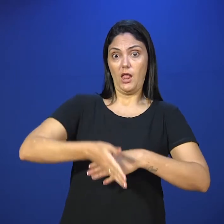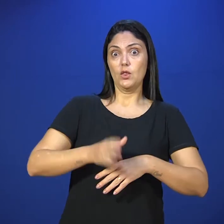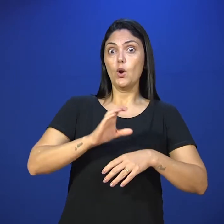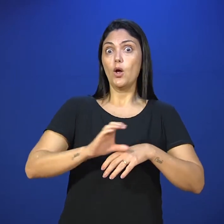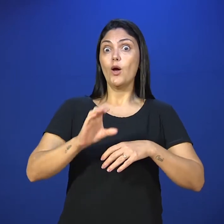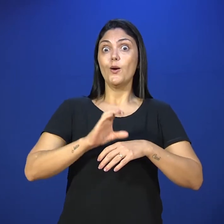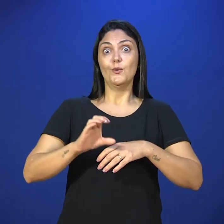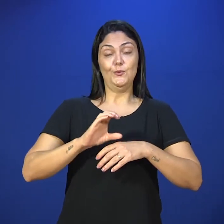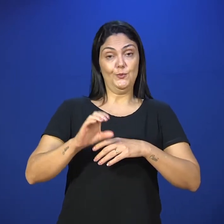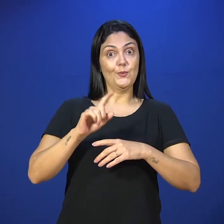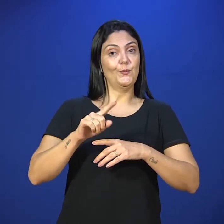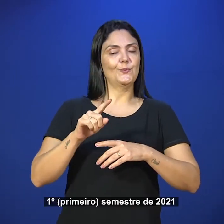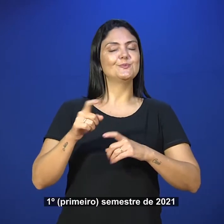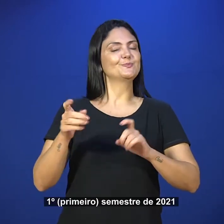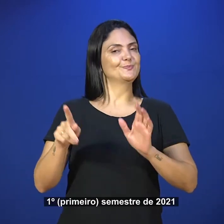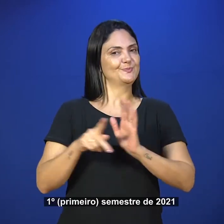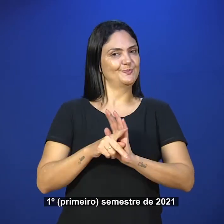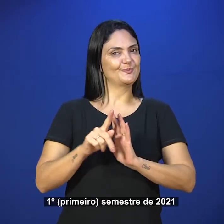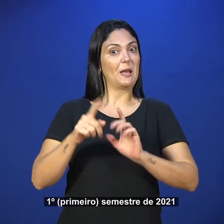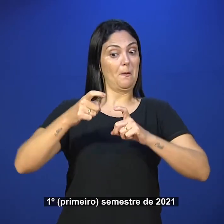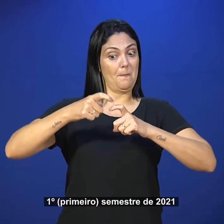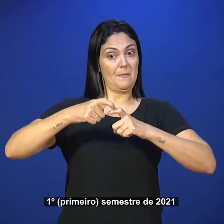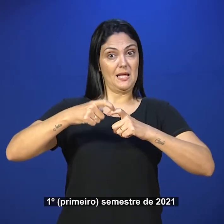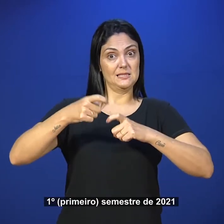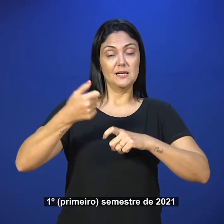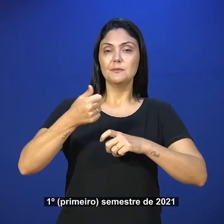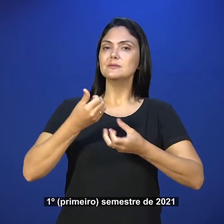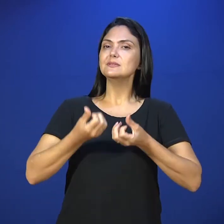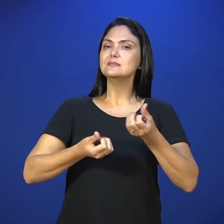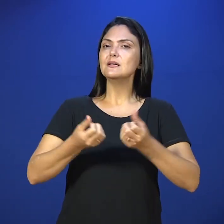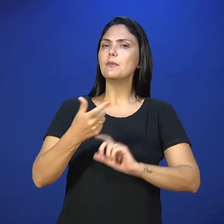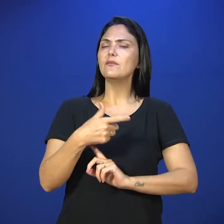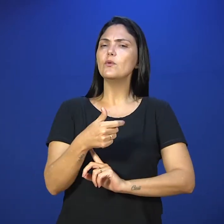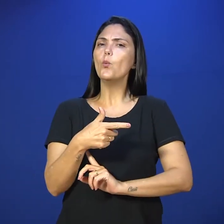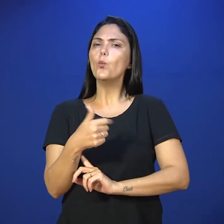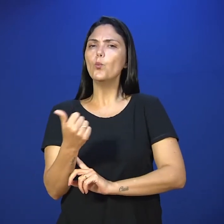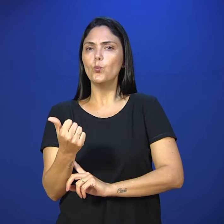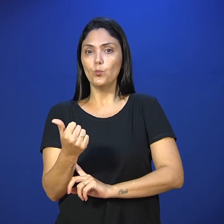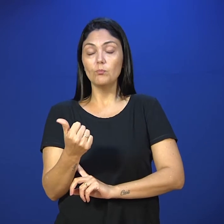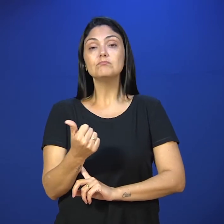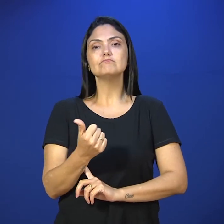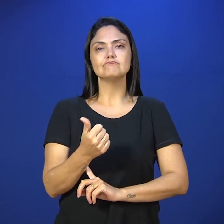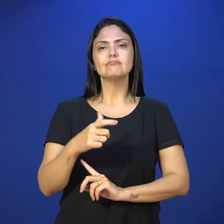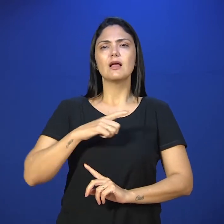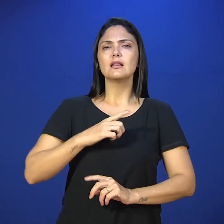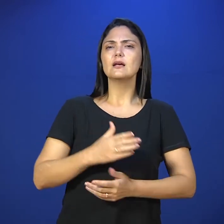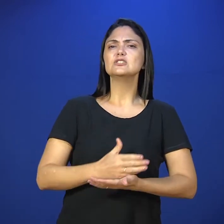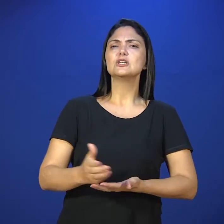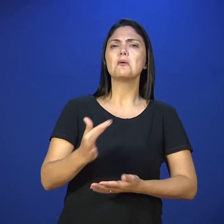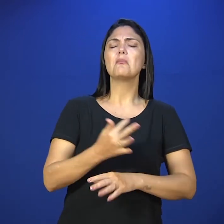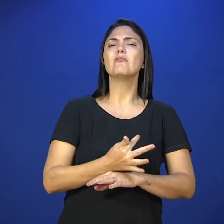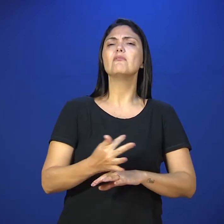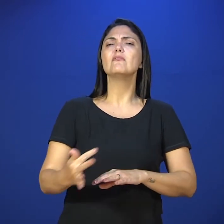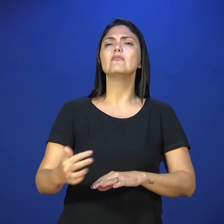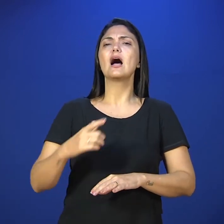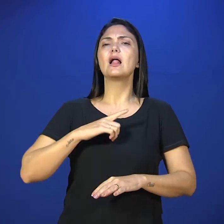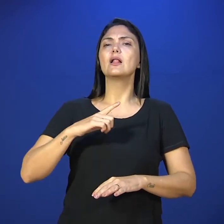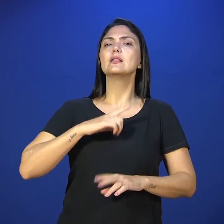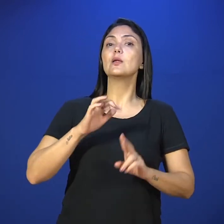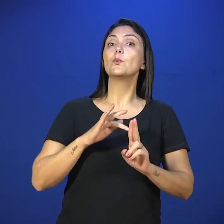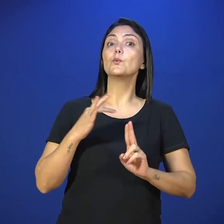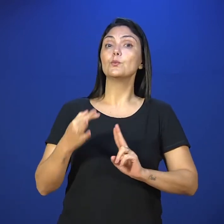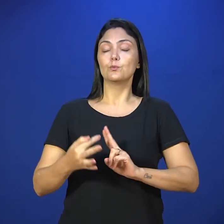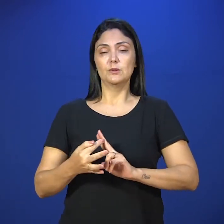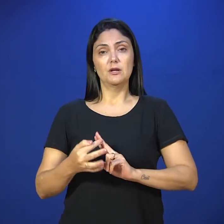de graduação em medicina no primeiro semestre de 2021, após alcançado o limite de faltas permitidas pelo